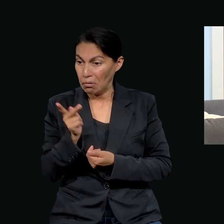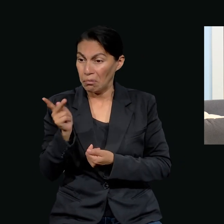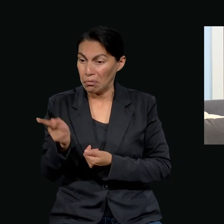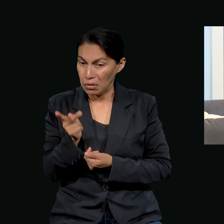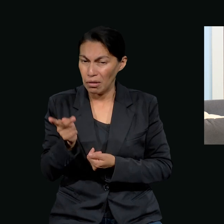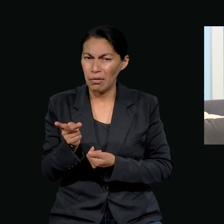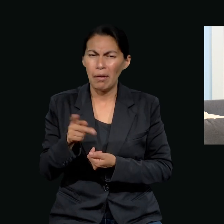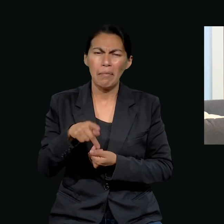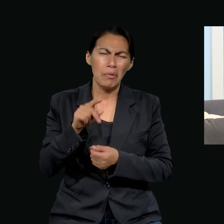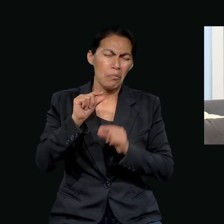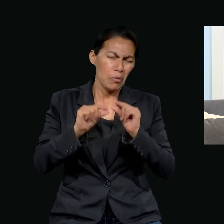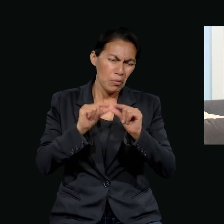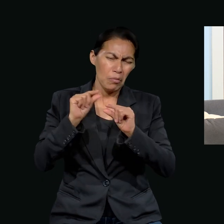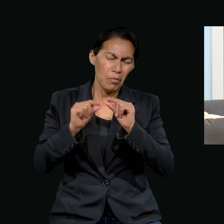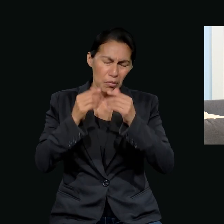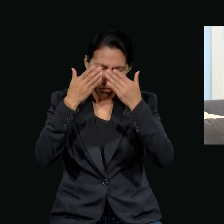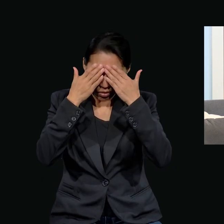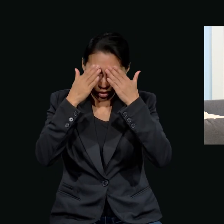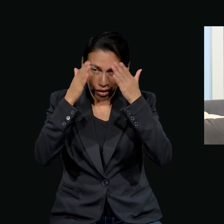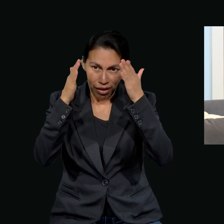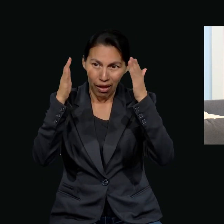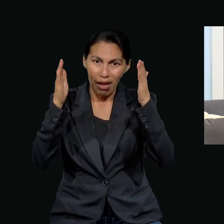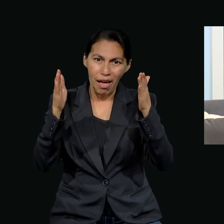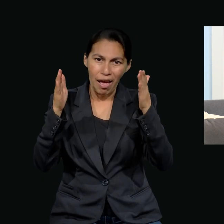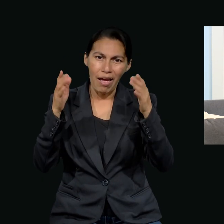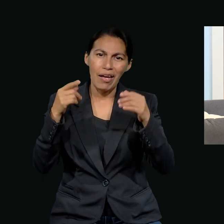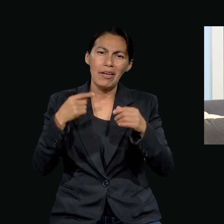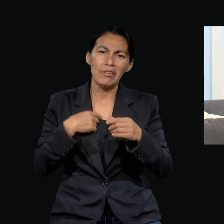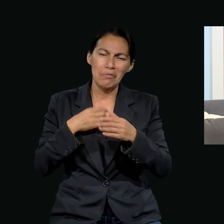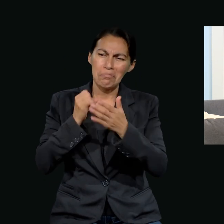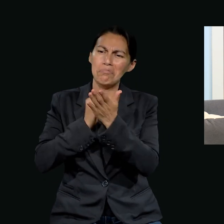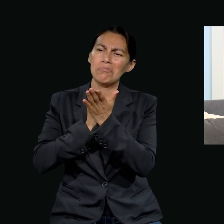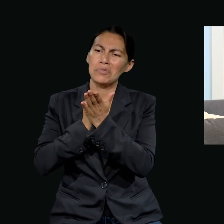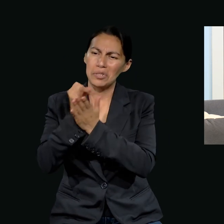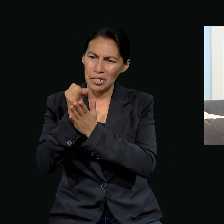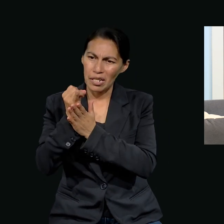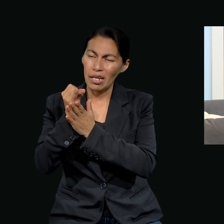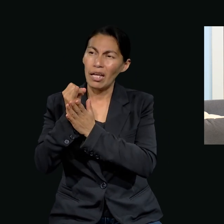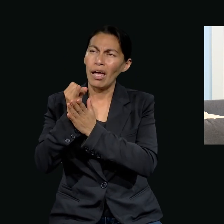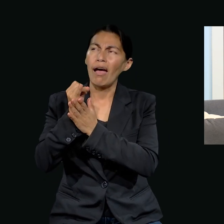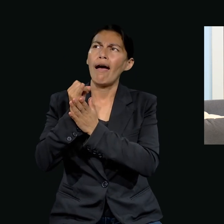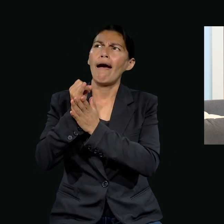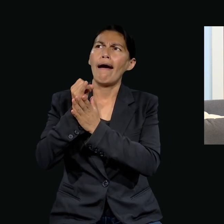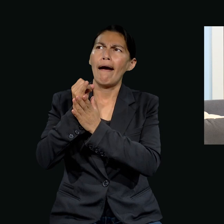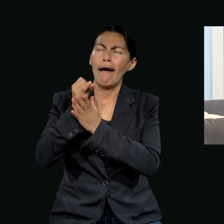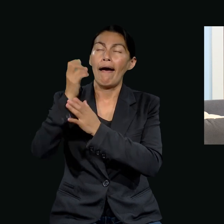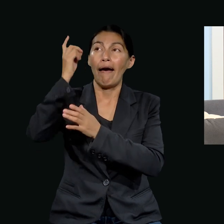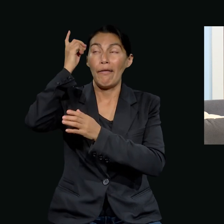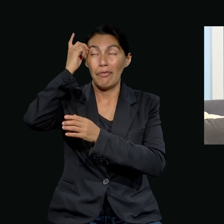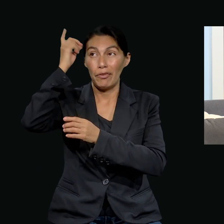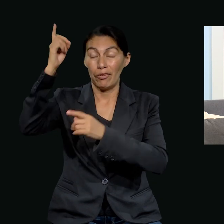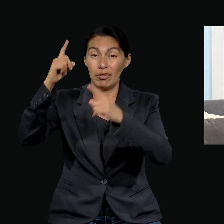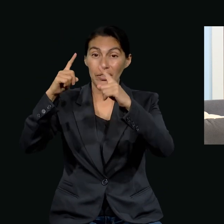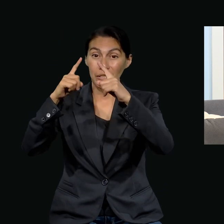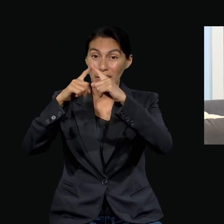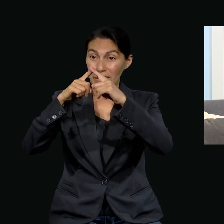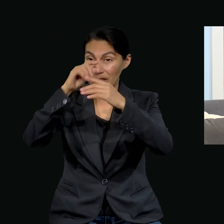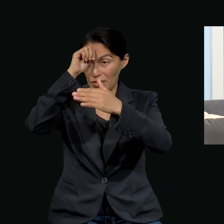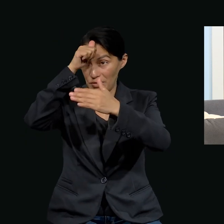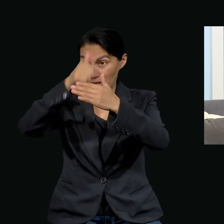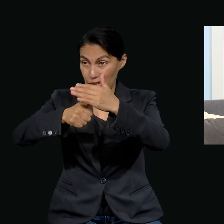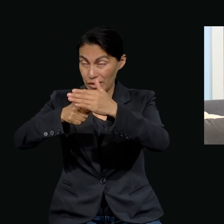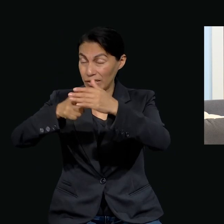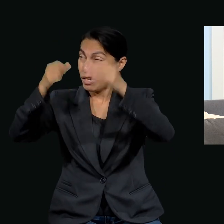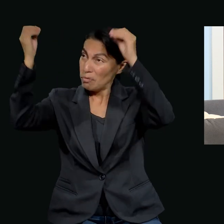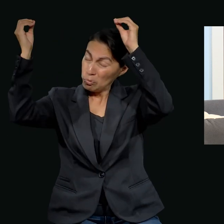viendo y comparando y llegué a la conclusión que llegué. La Iglesia Adventista, Dios le ha dado la mayor luz